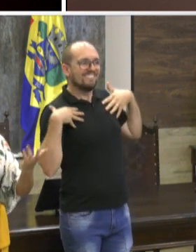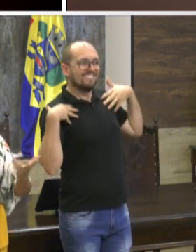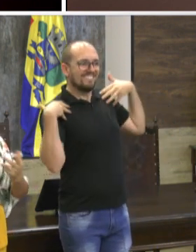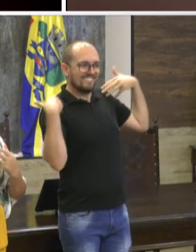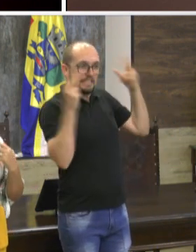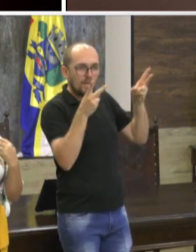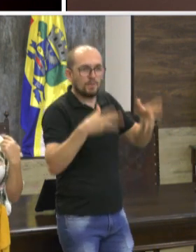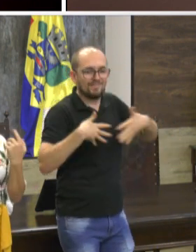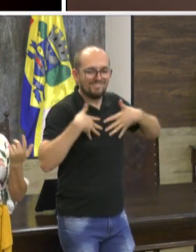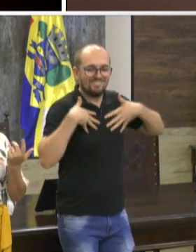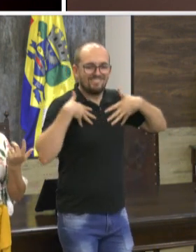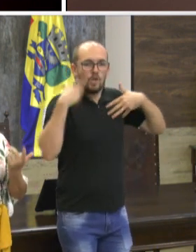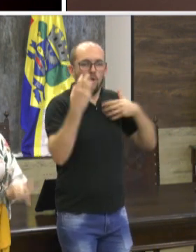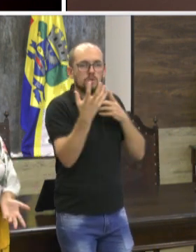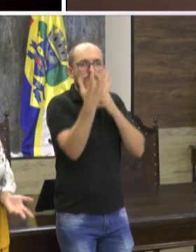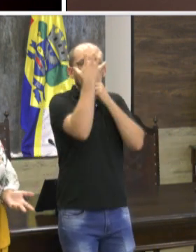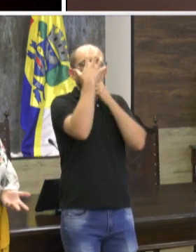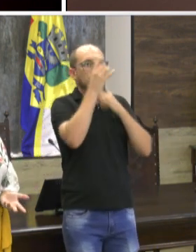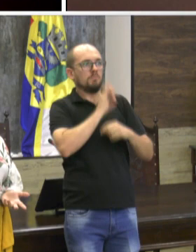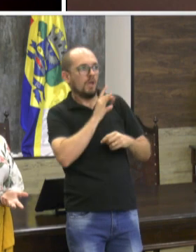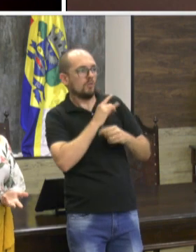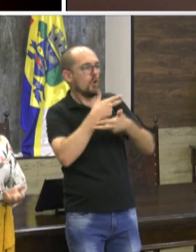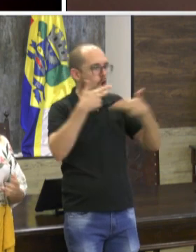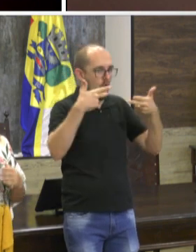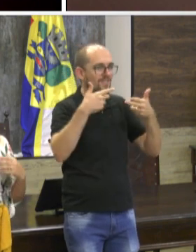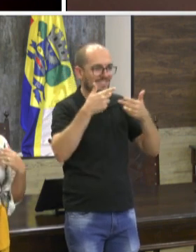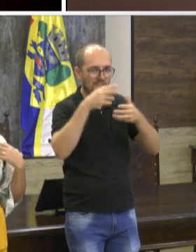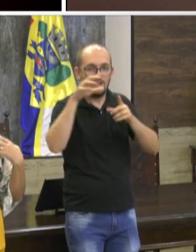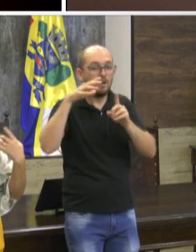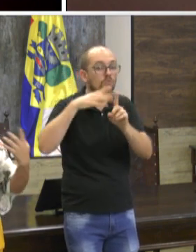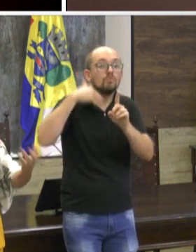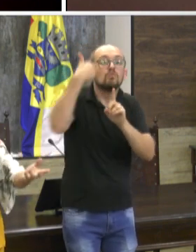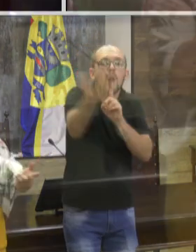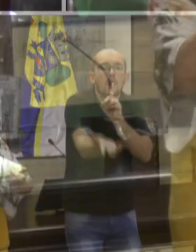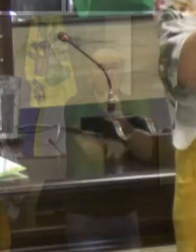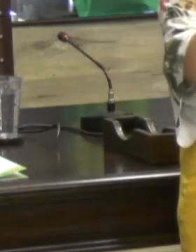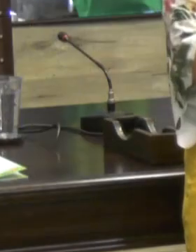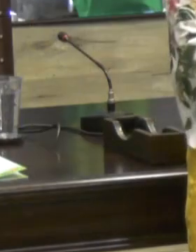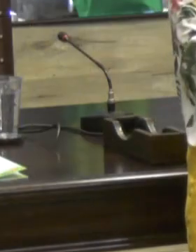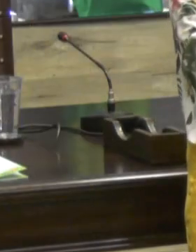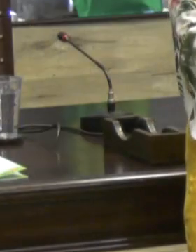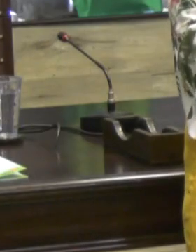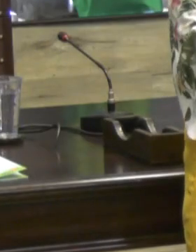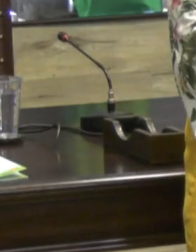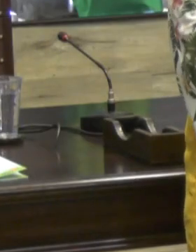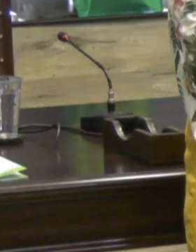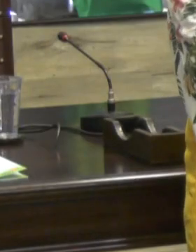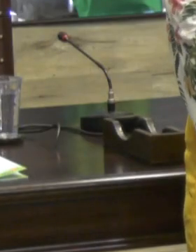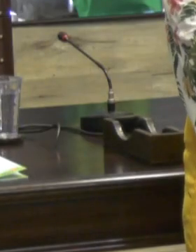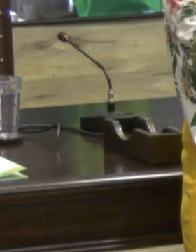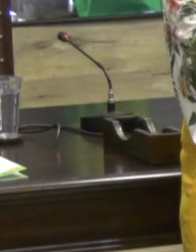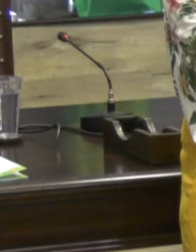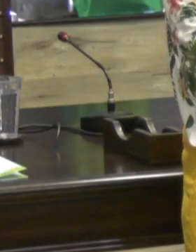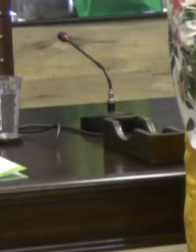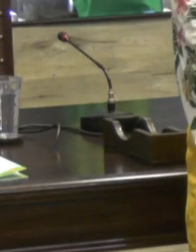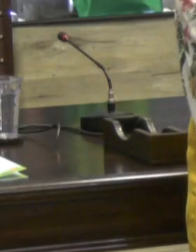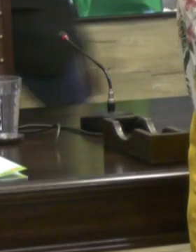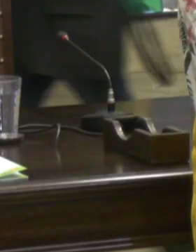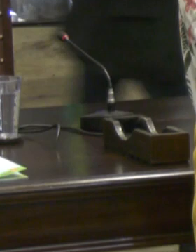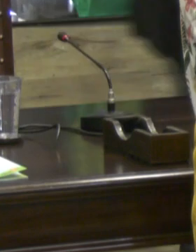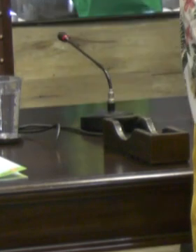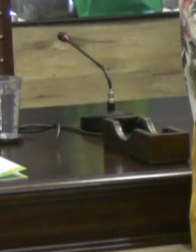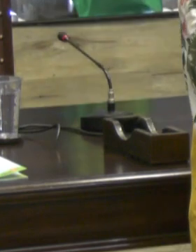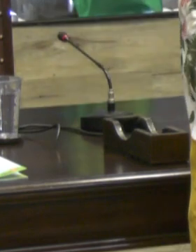essa afetividade com o Gustavo, foram muitas trocas de afeto. E eu confesso para vocês que, na maioria